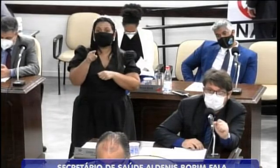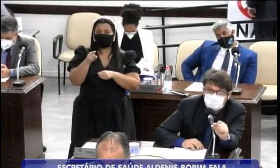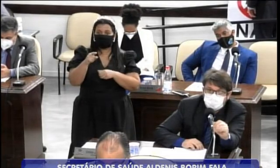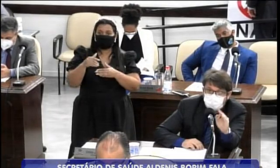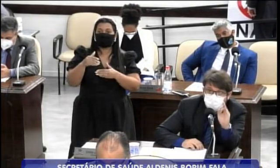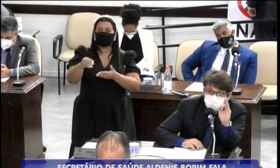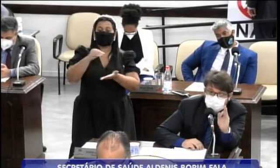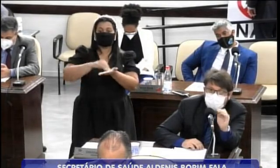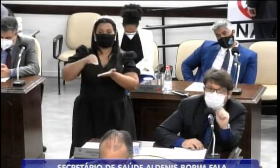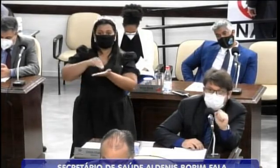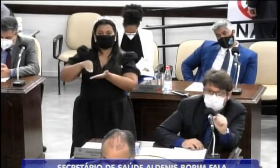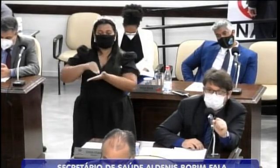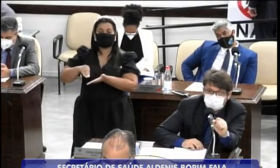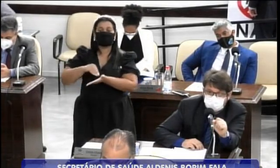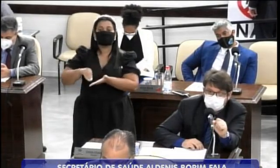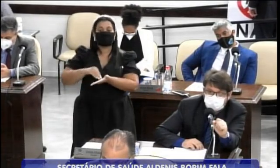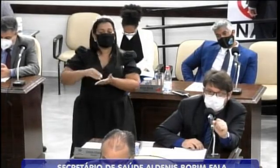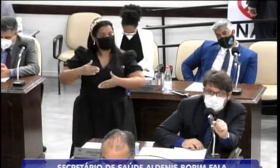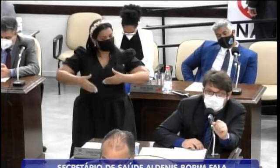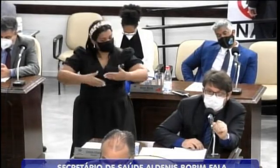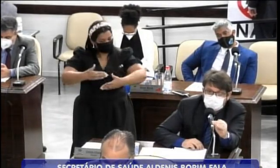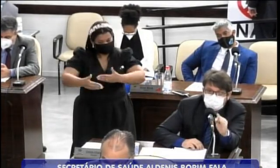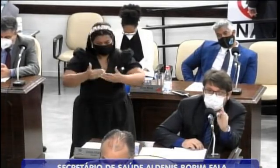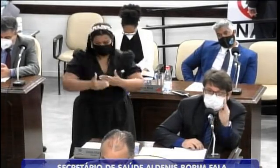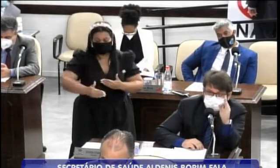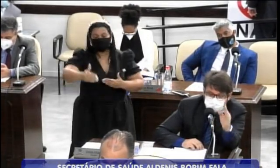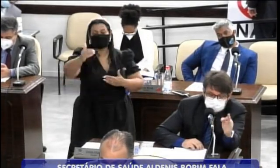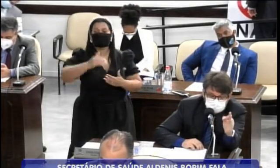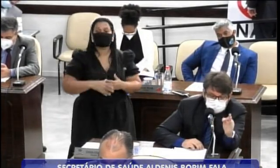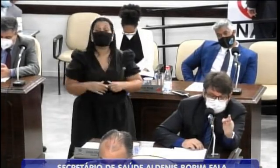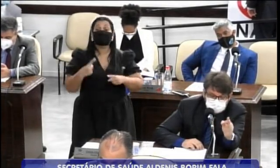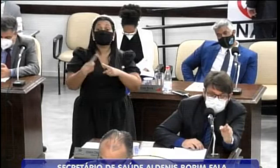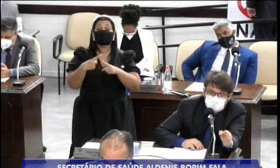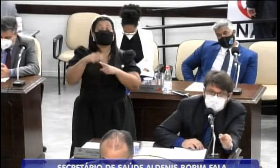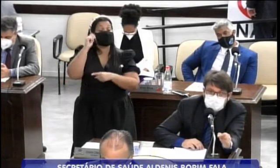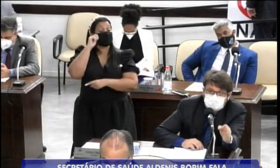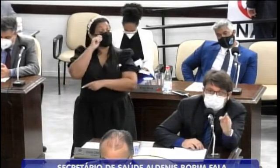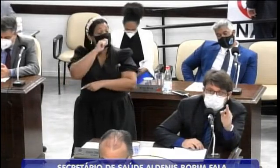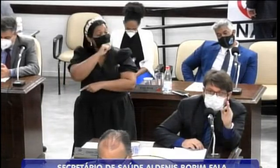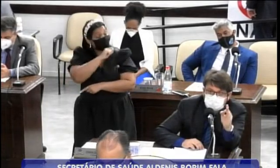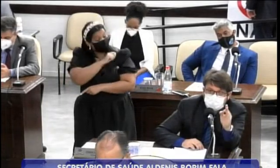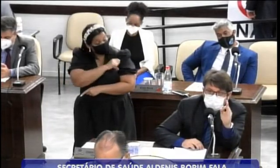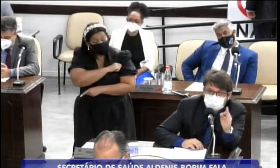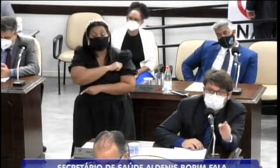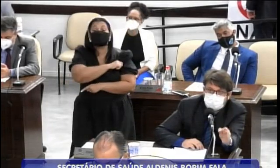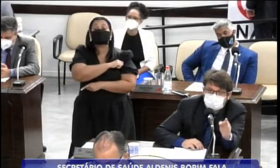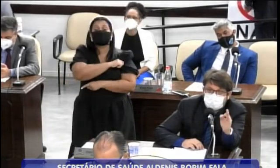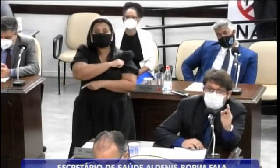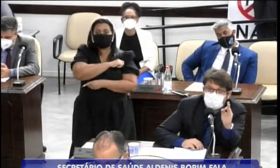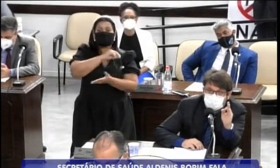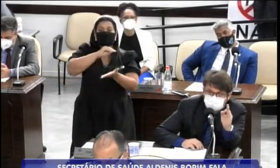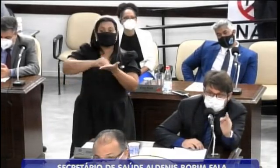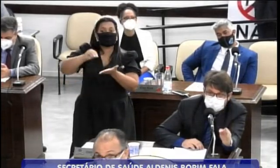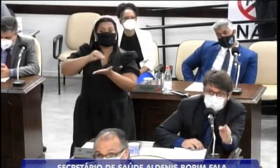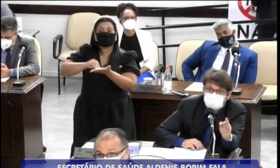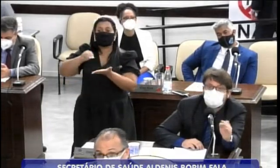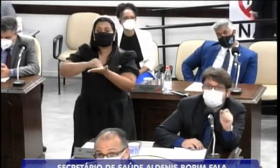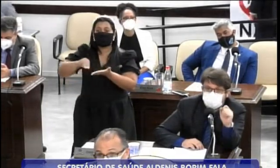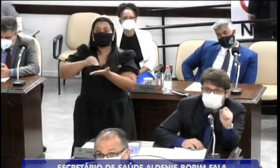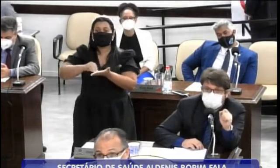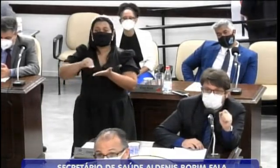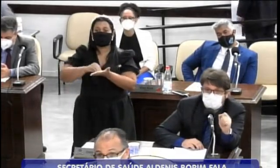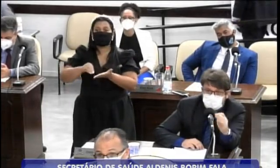Secretaria por longínquo tempo ainda, porque São José do Rio Preto está com o secretário à altura